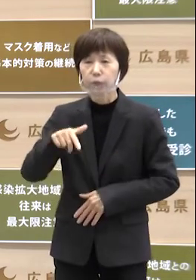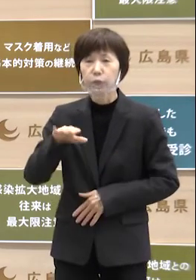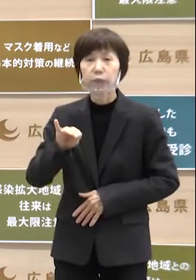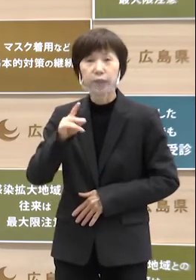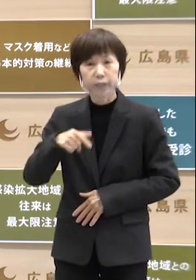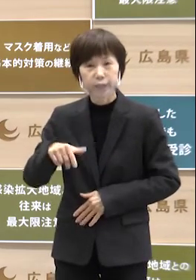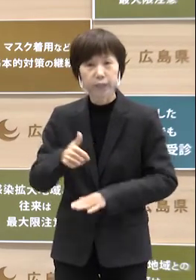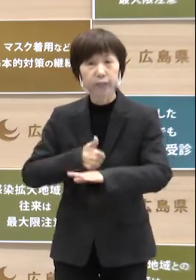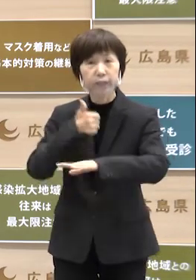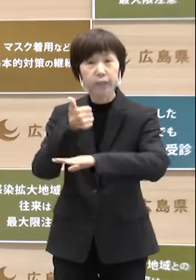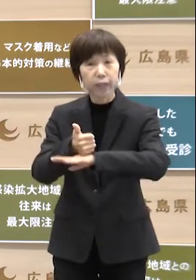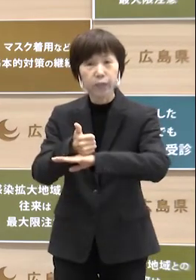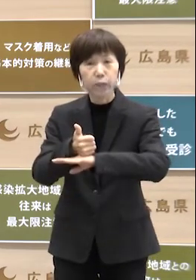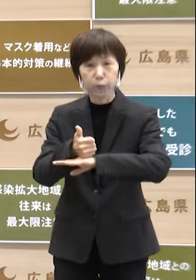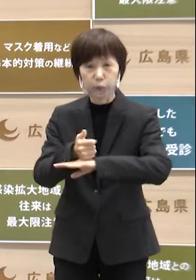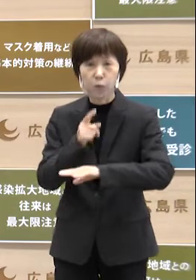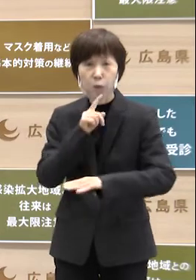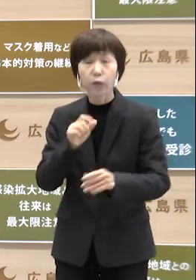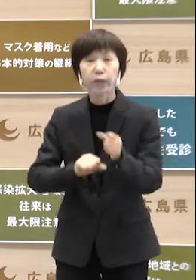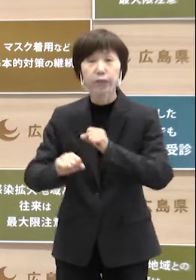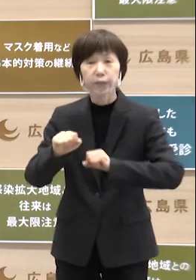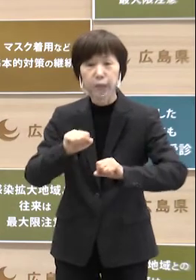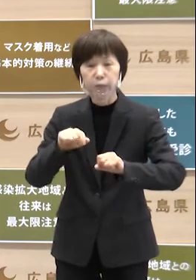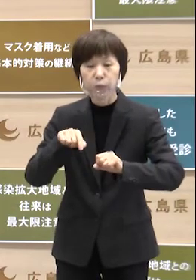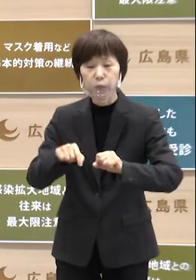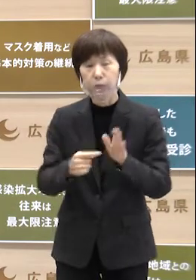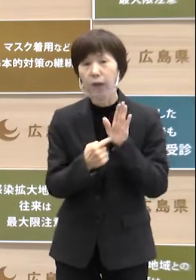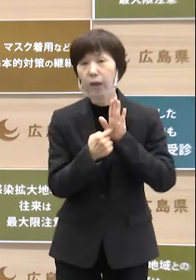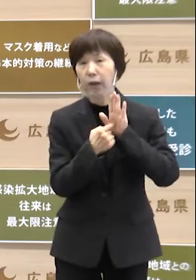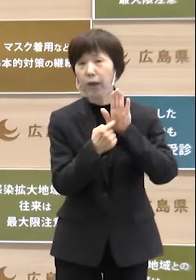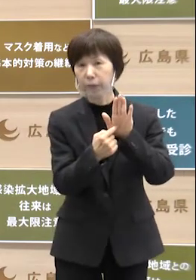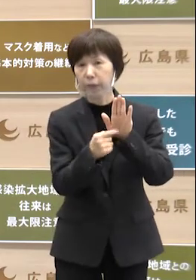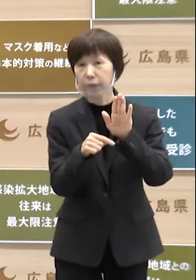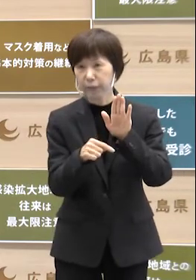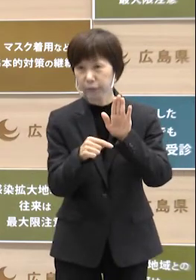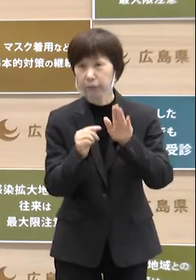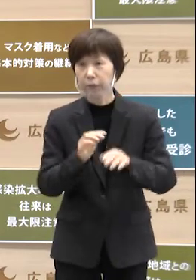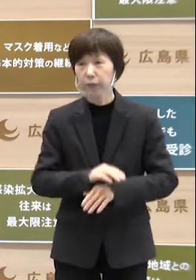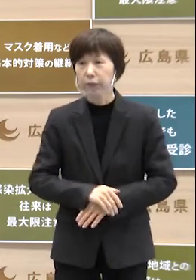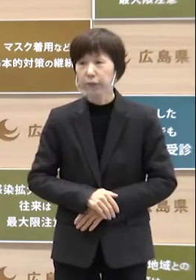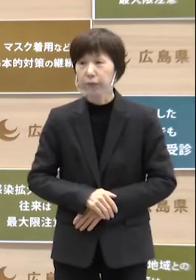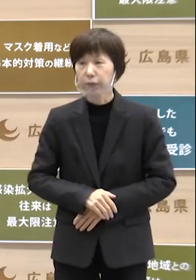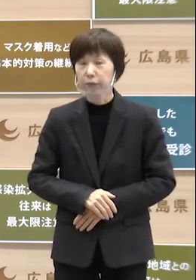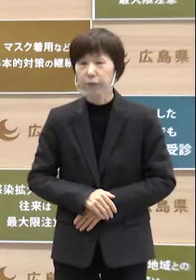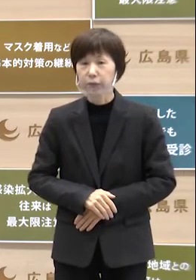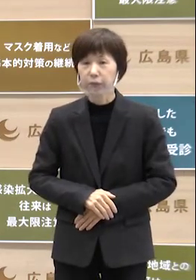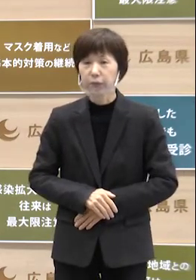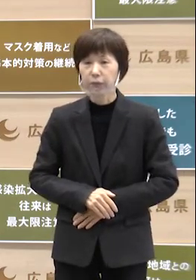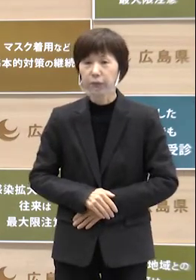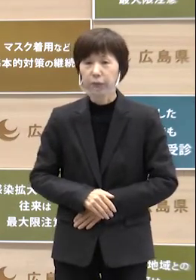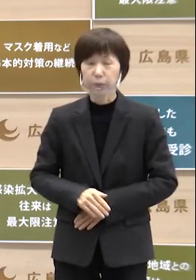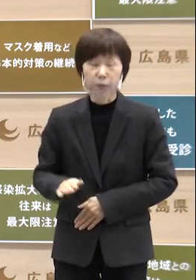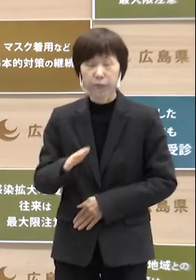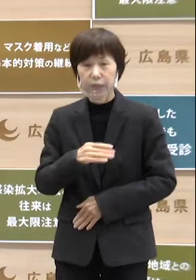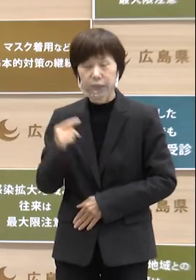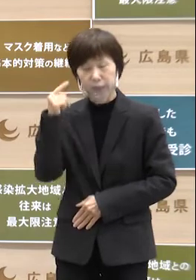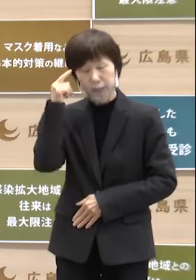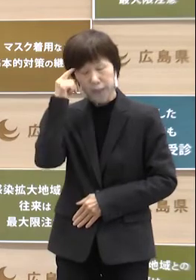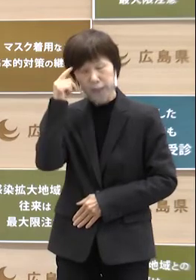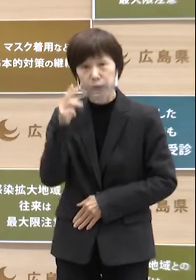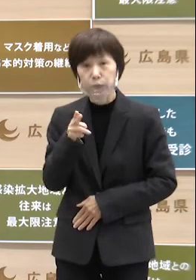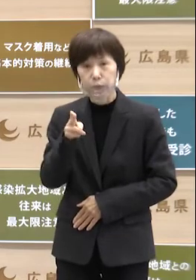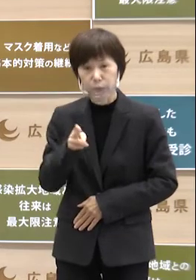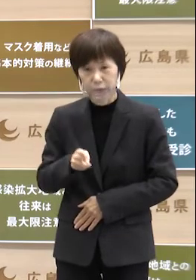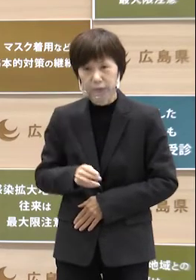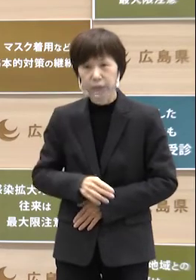言動にも現れているようにですね、何しろ我々が切迫して感じるように、